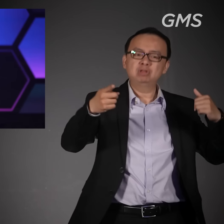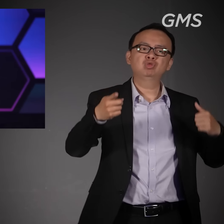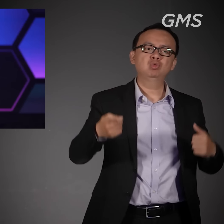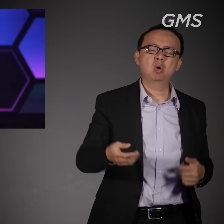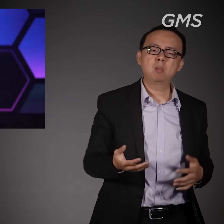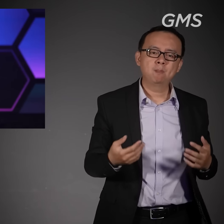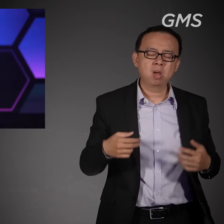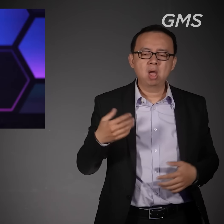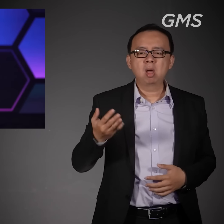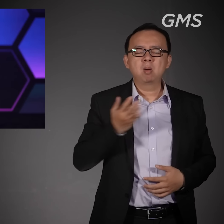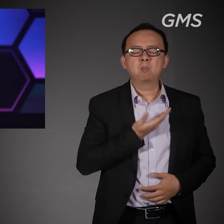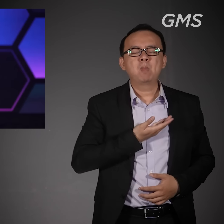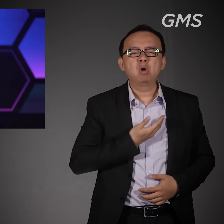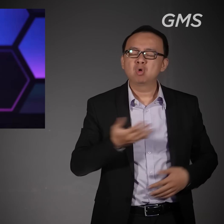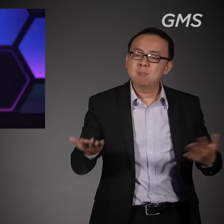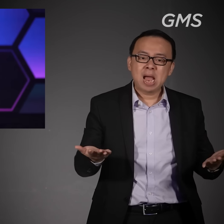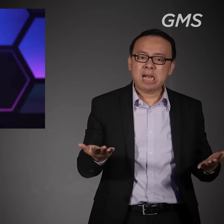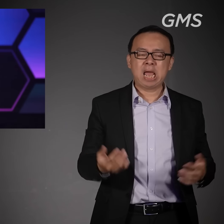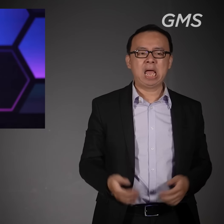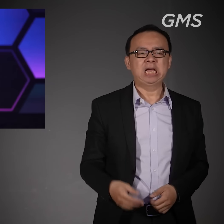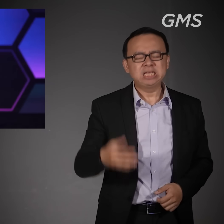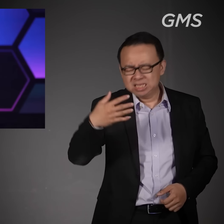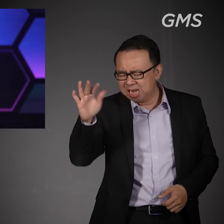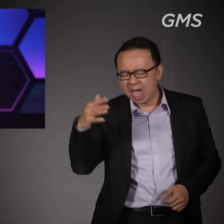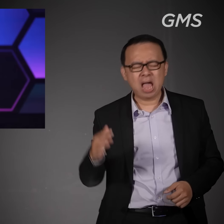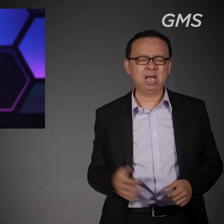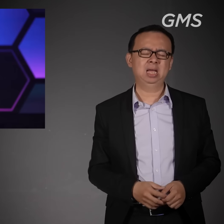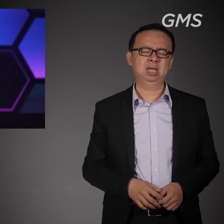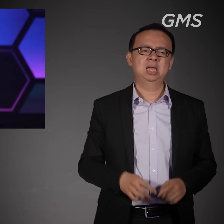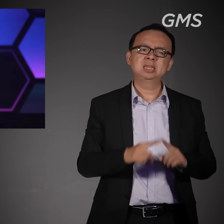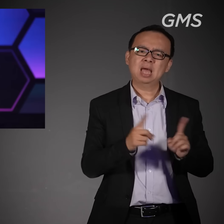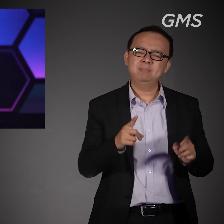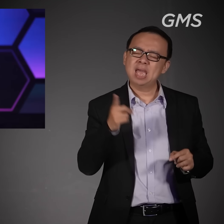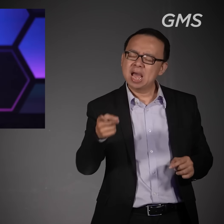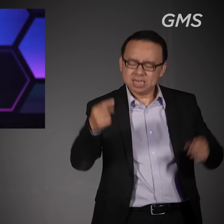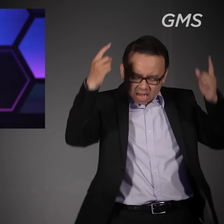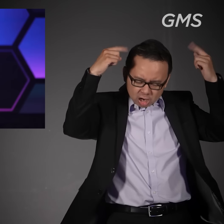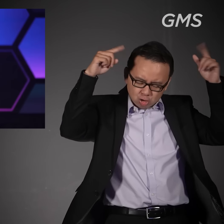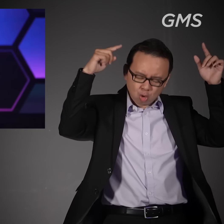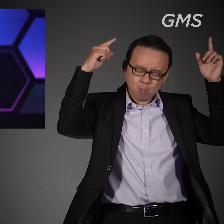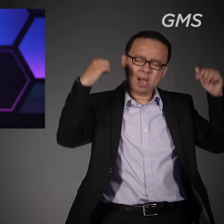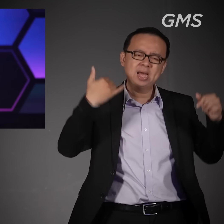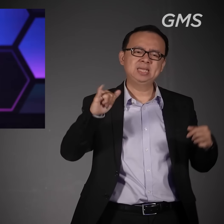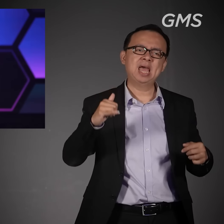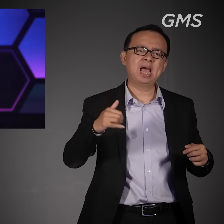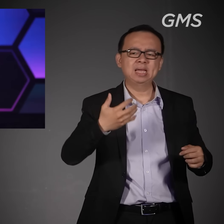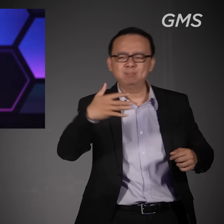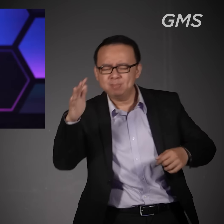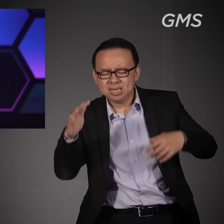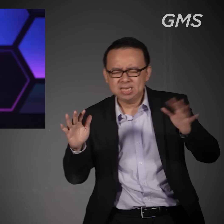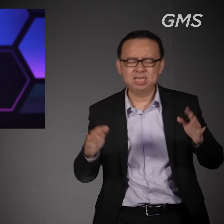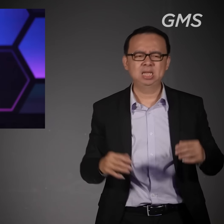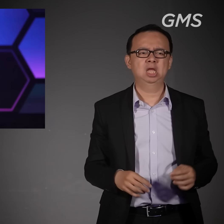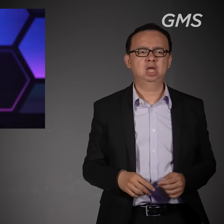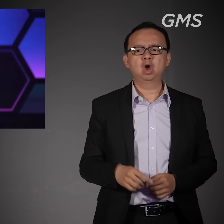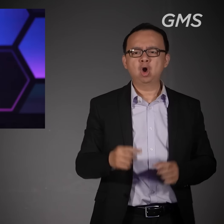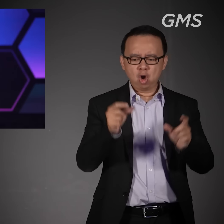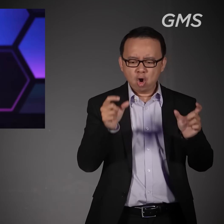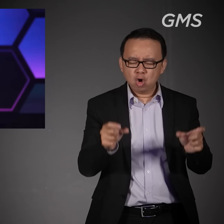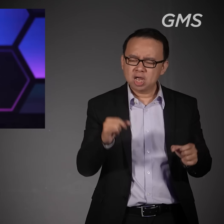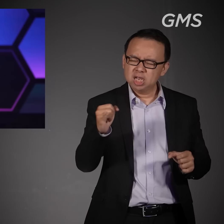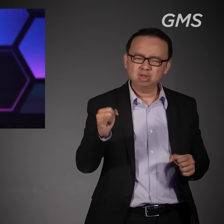Tidak semua terhilang. Tapi ada juga domba yang terlantar, mereka sudah jadi domba. Mereka sudah jadi orang percaya,